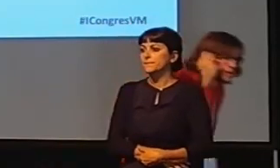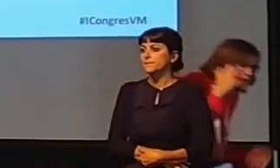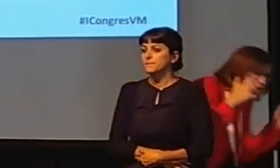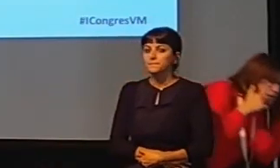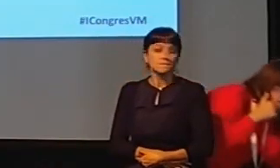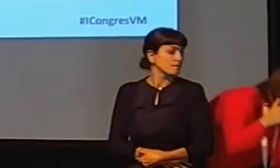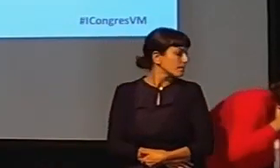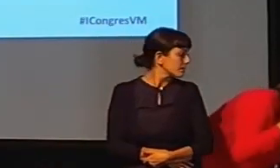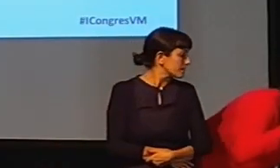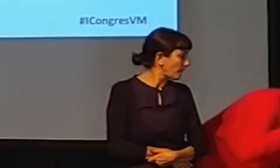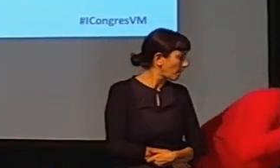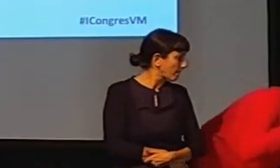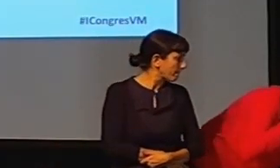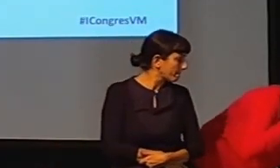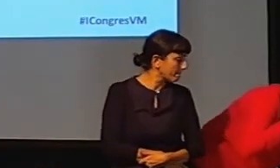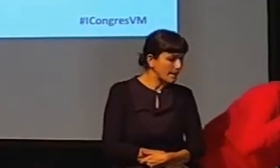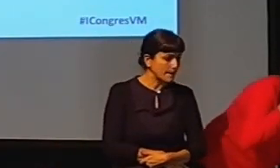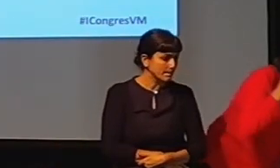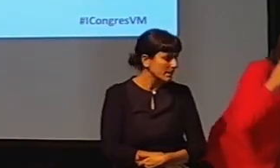Ai, perdona.